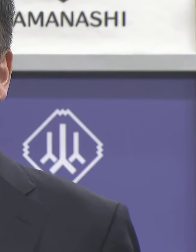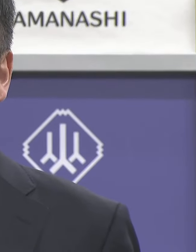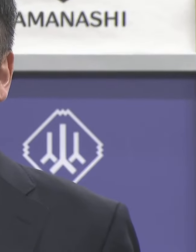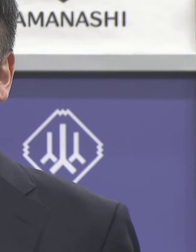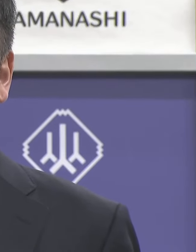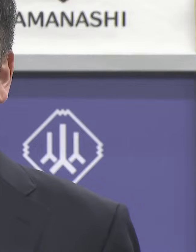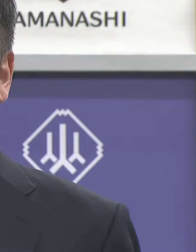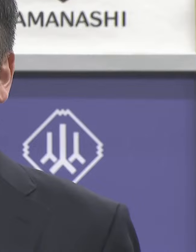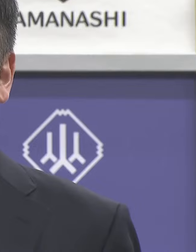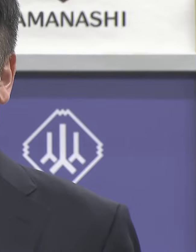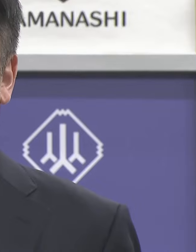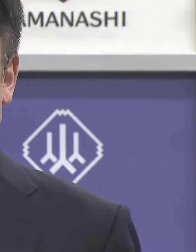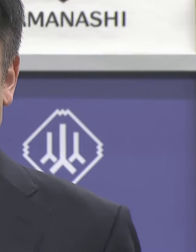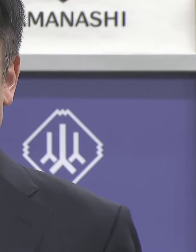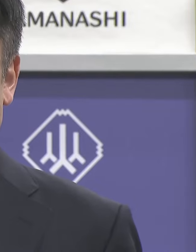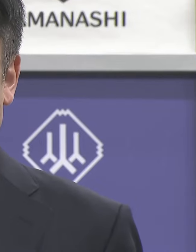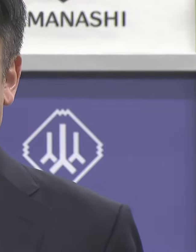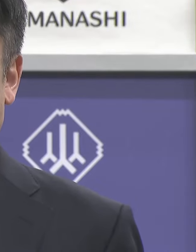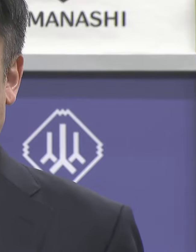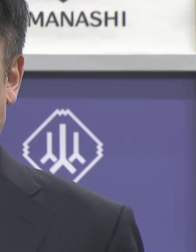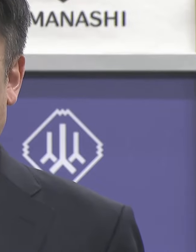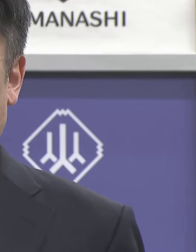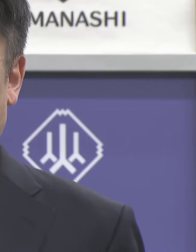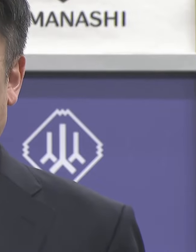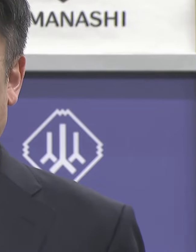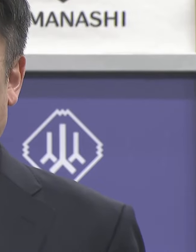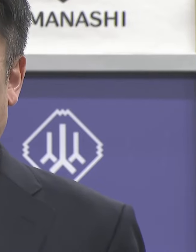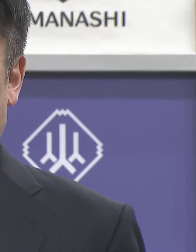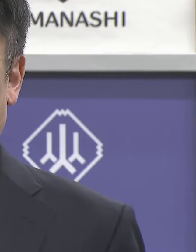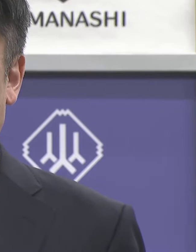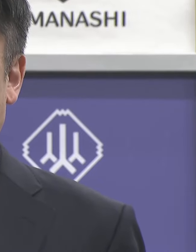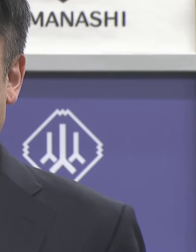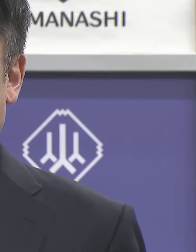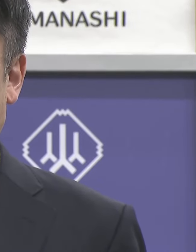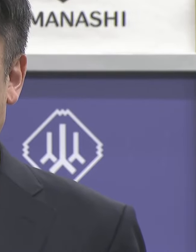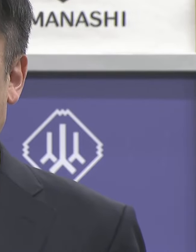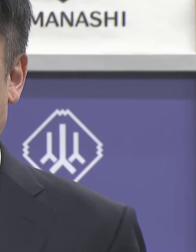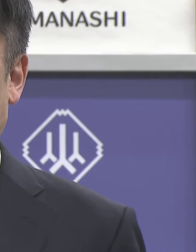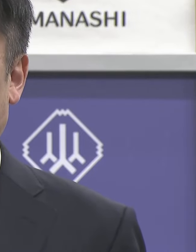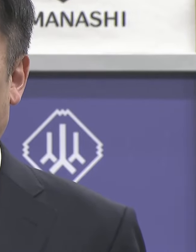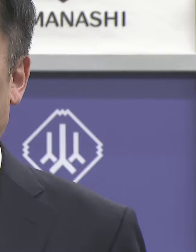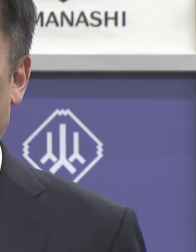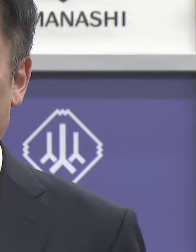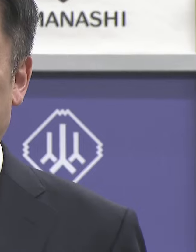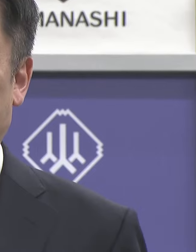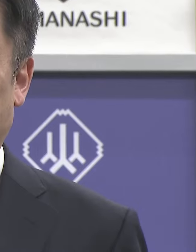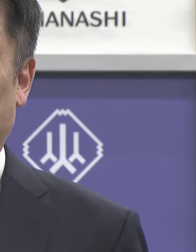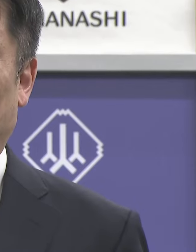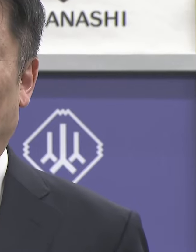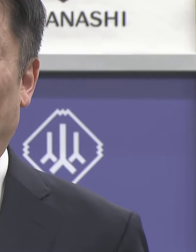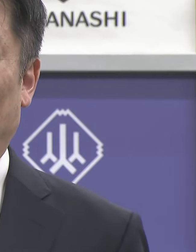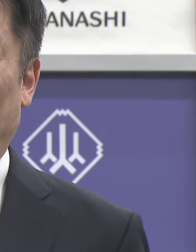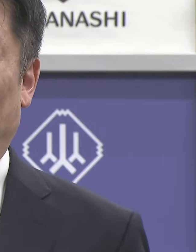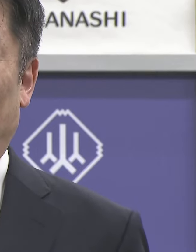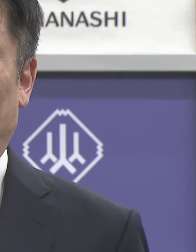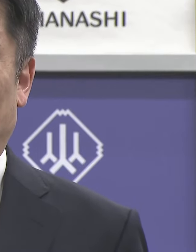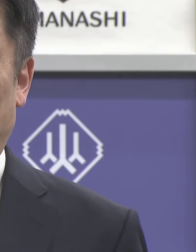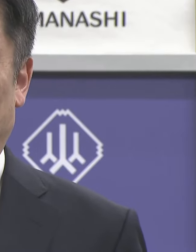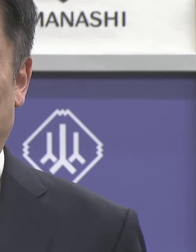本県の富士山県あるいは山梨県との、連携をさらにこう深めるその、